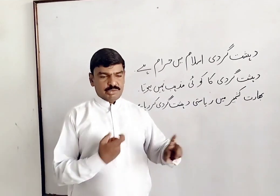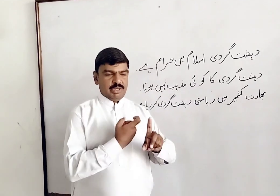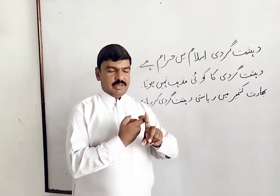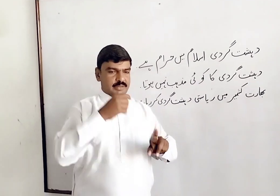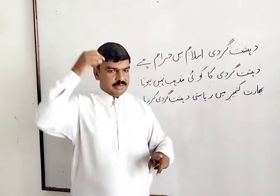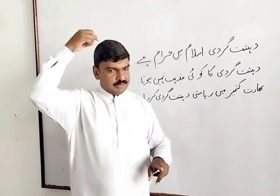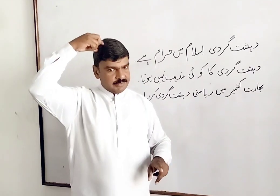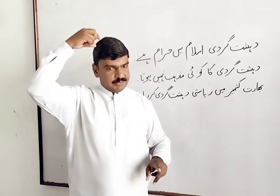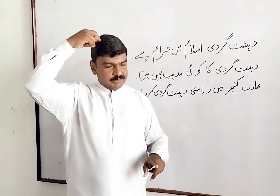कश्मीर